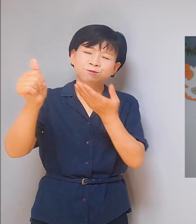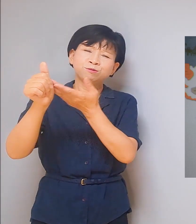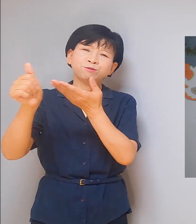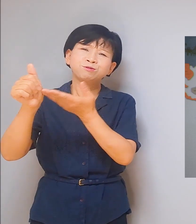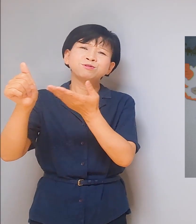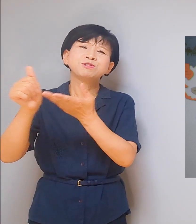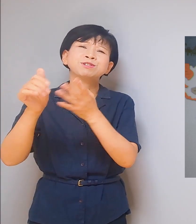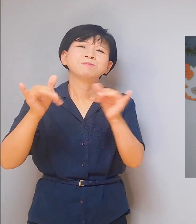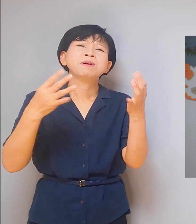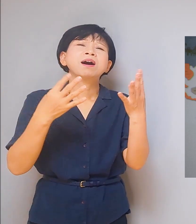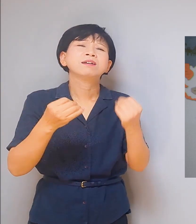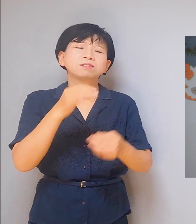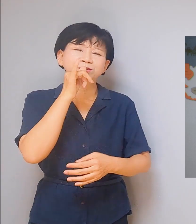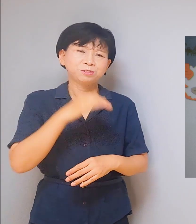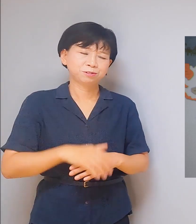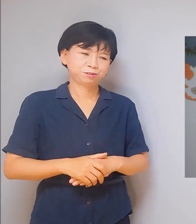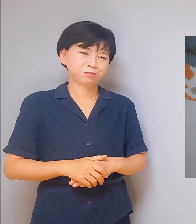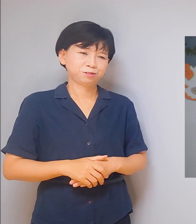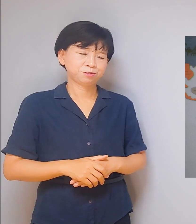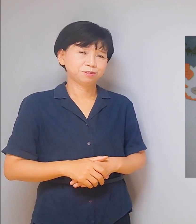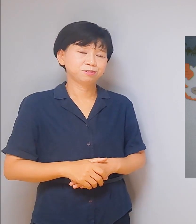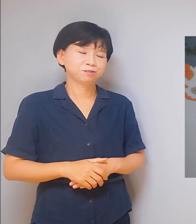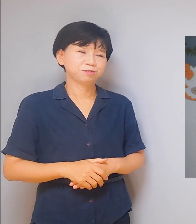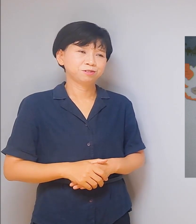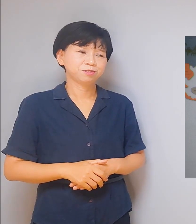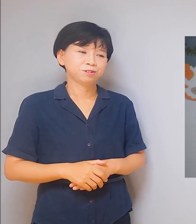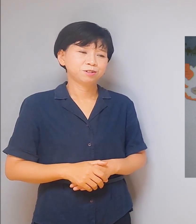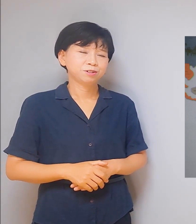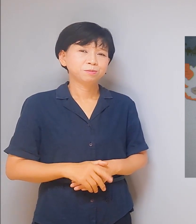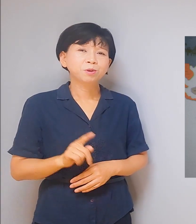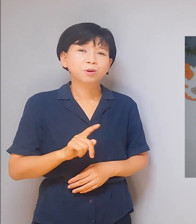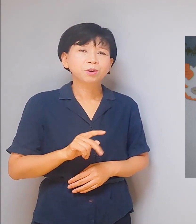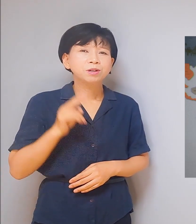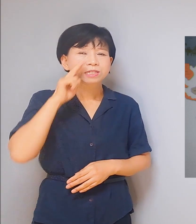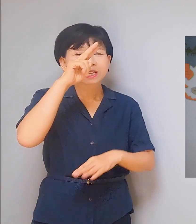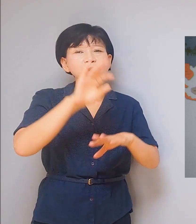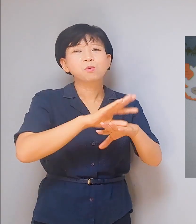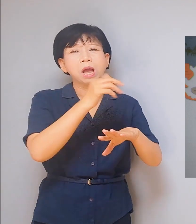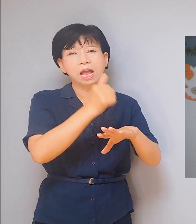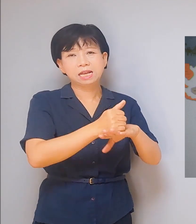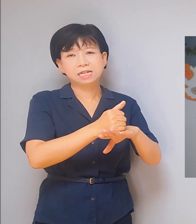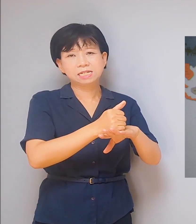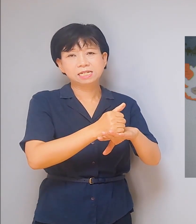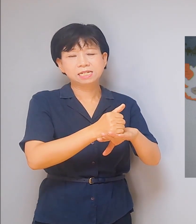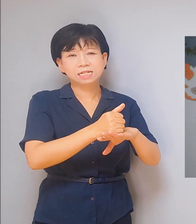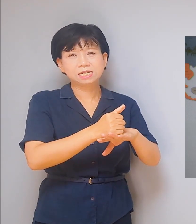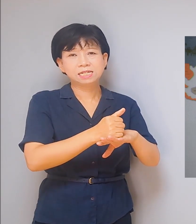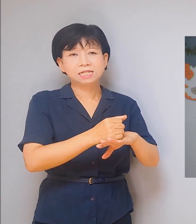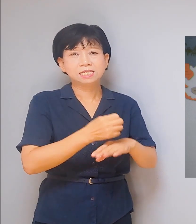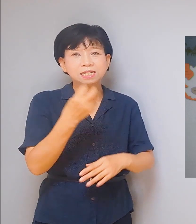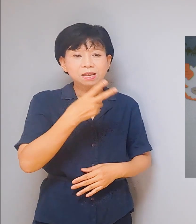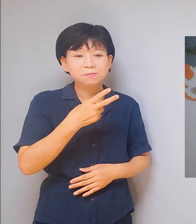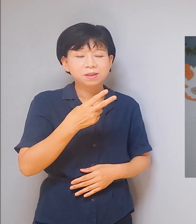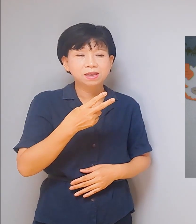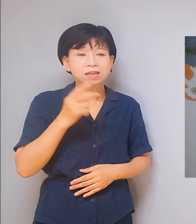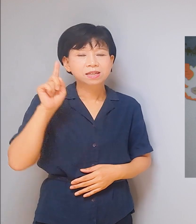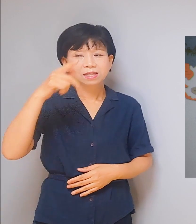꽤나 있었죠. 우리가 잘 아는 몇몇 사람만 소개하면 사울왕, 그리고 그 아들